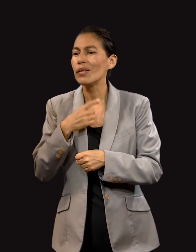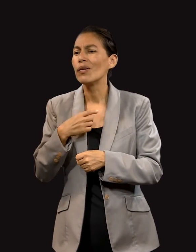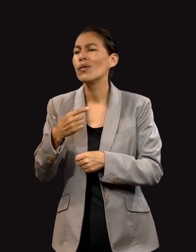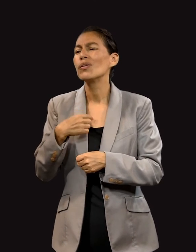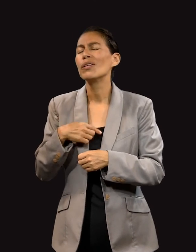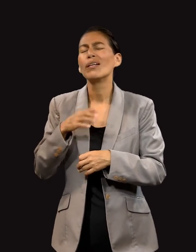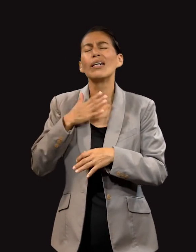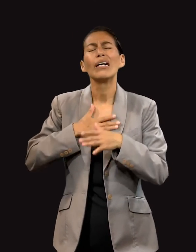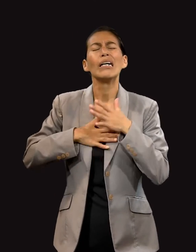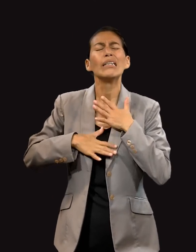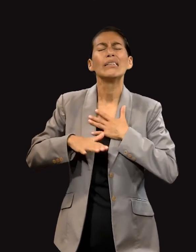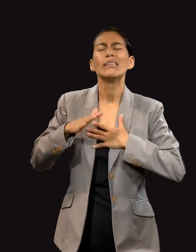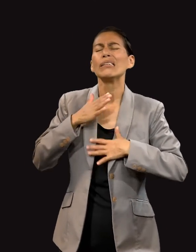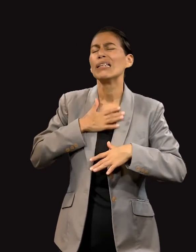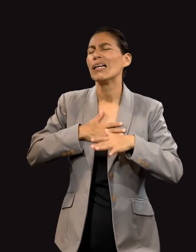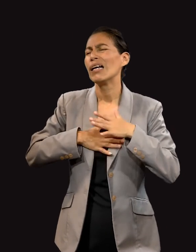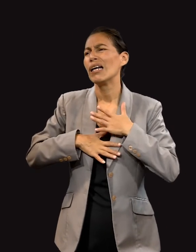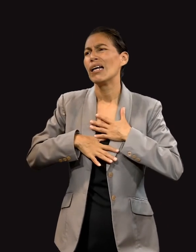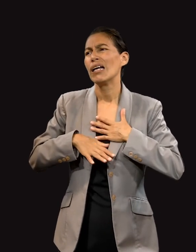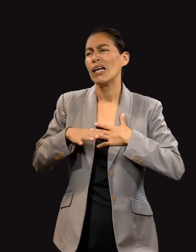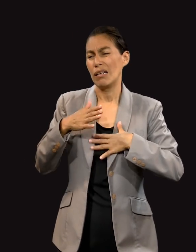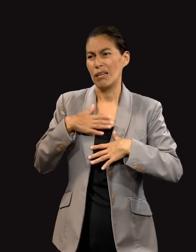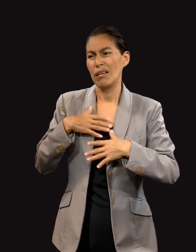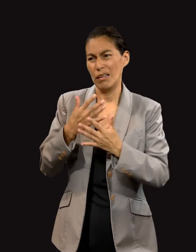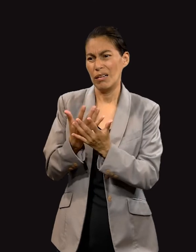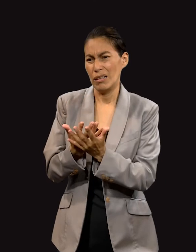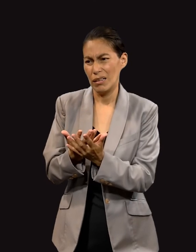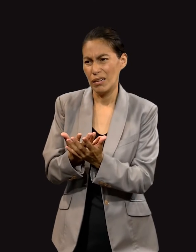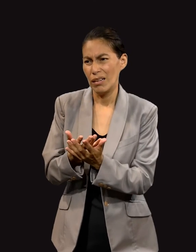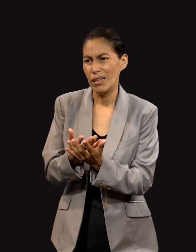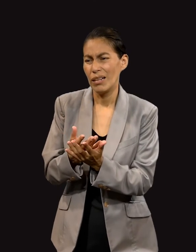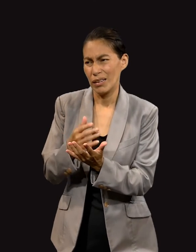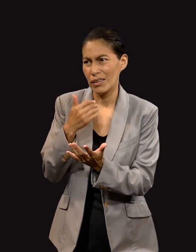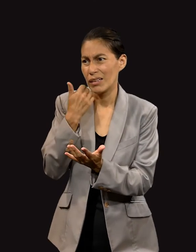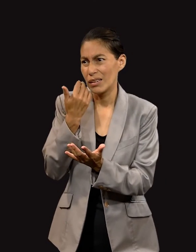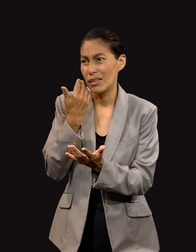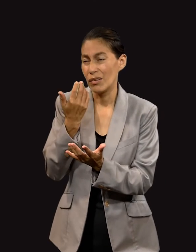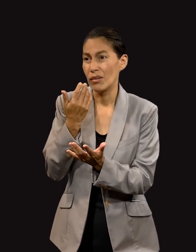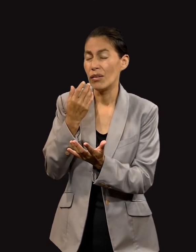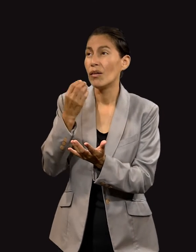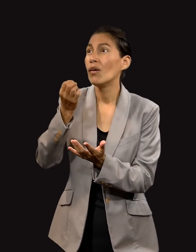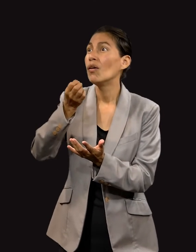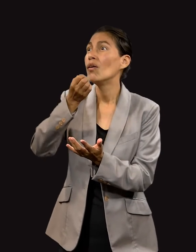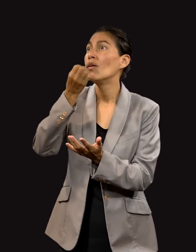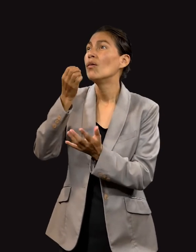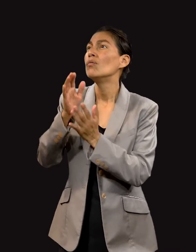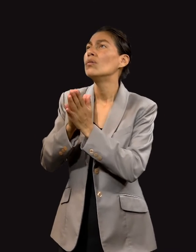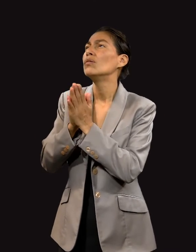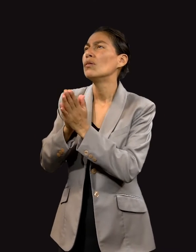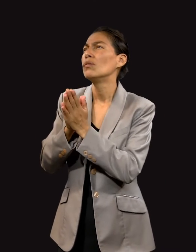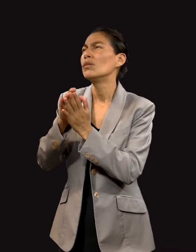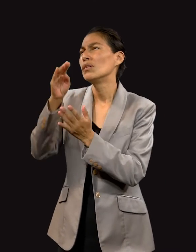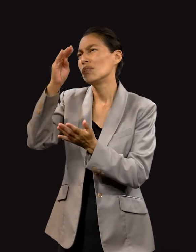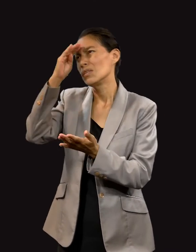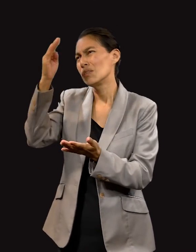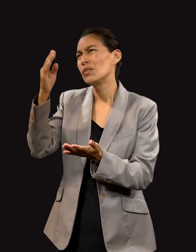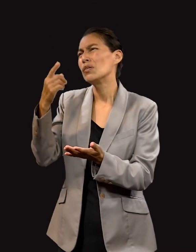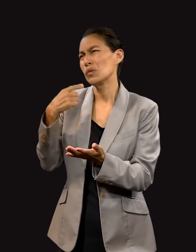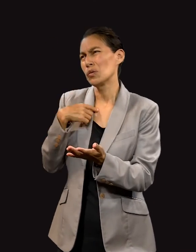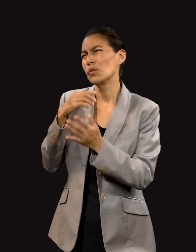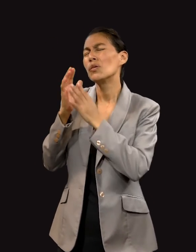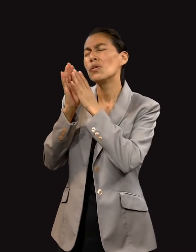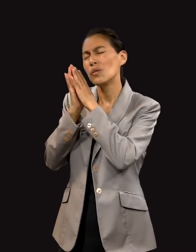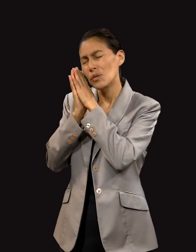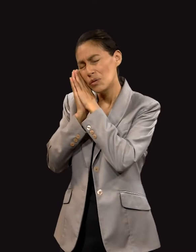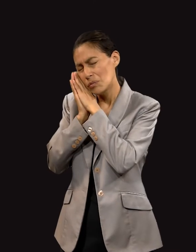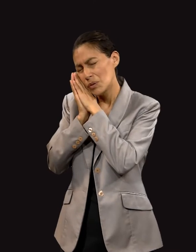oró porque me dijo ya estoy cansada, quiero descansar y oró para que el Señor la llevara a